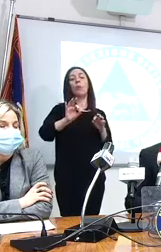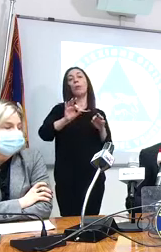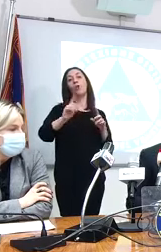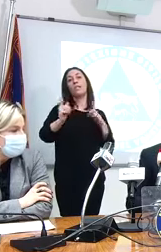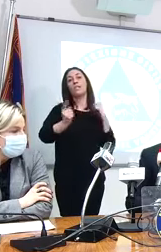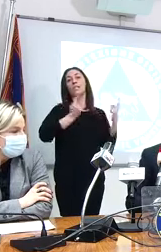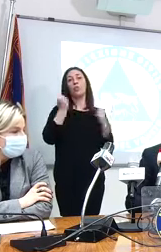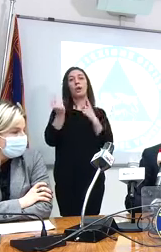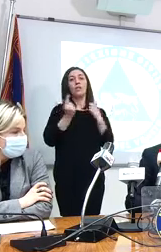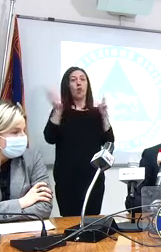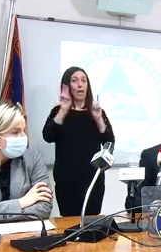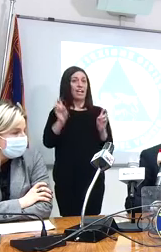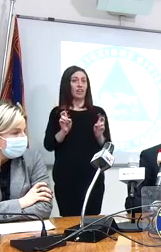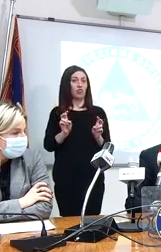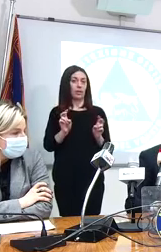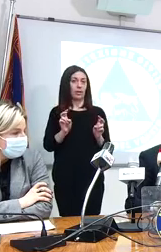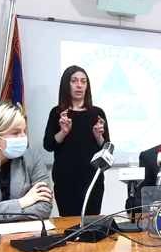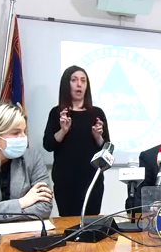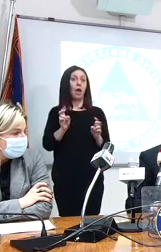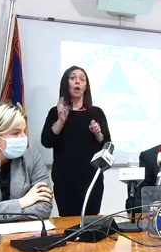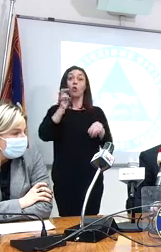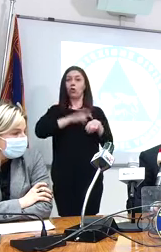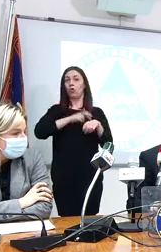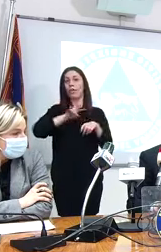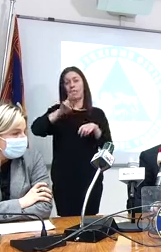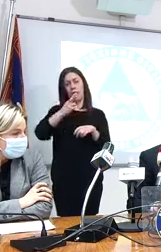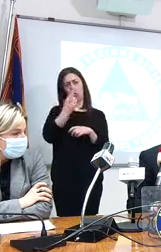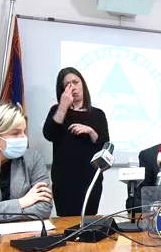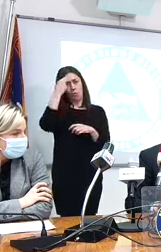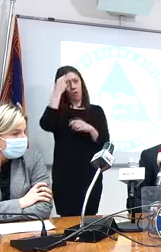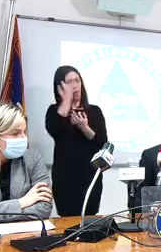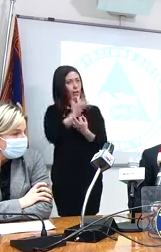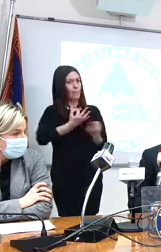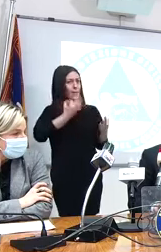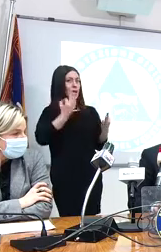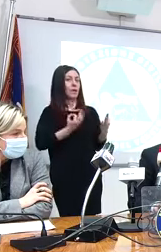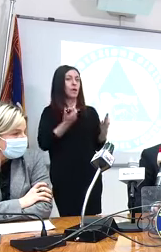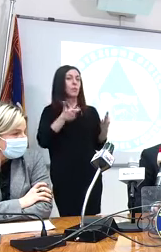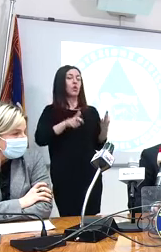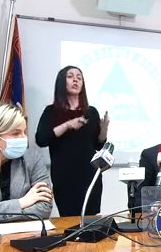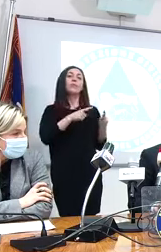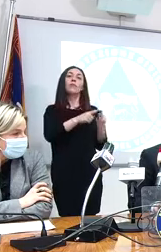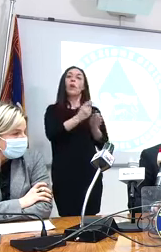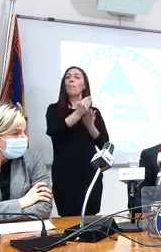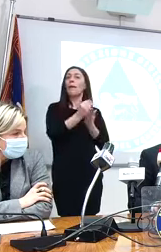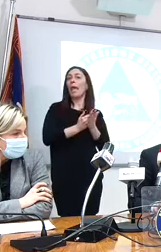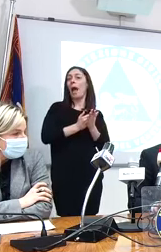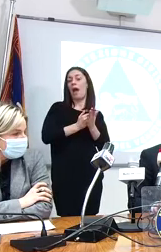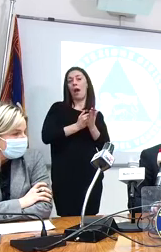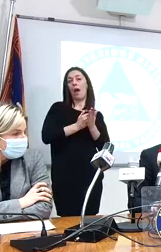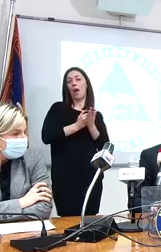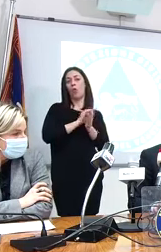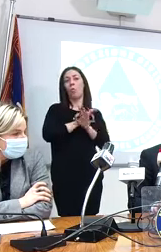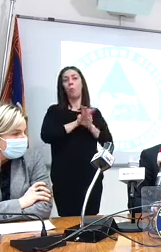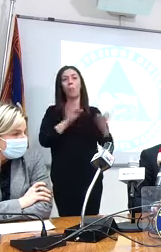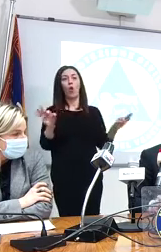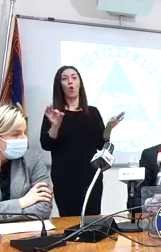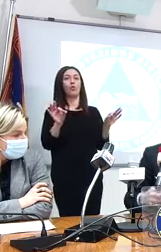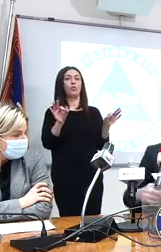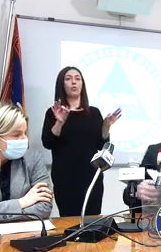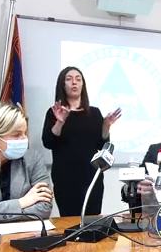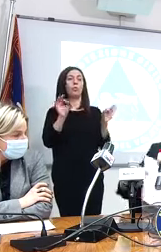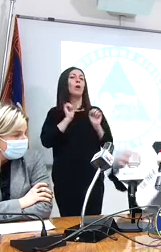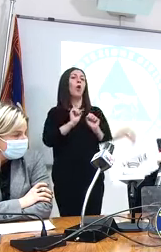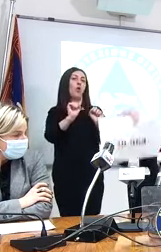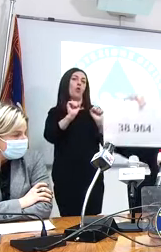derivato. La dottoressa Russo se lo ricorda bene perché ha presentato il piano, anzi prima il piano pandemico e poi tutte le operazioni.